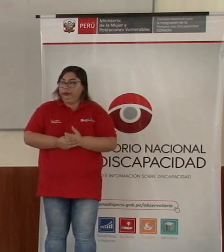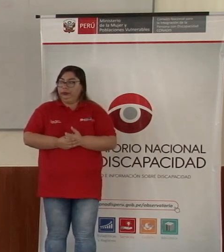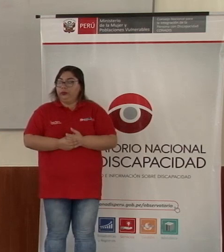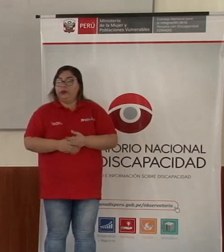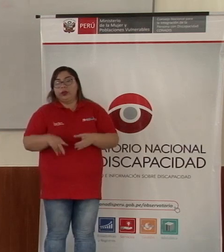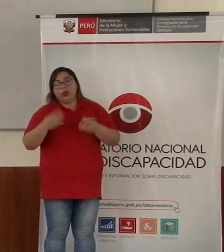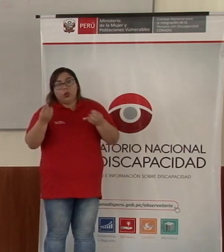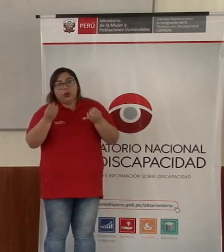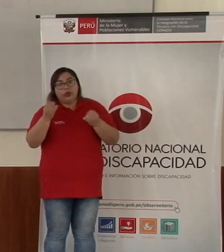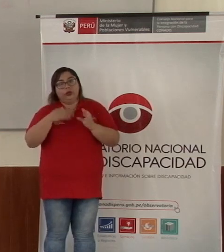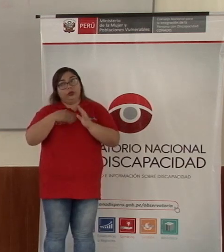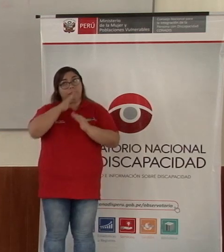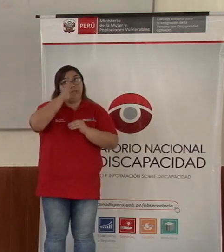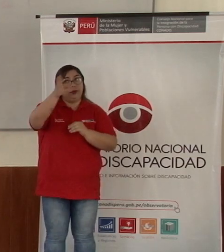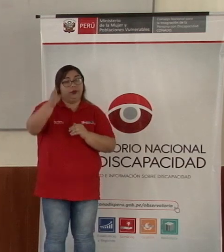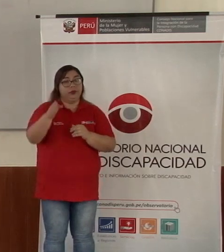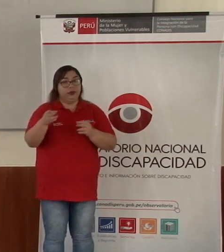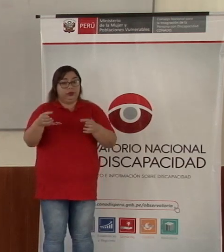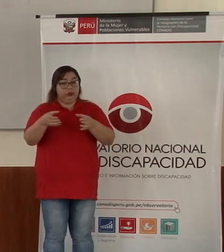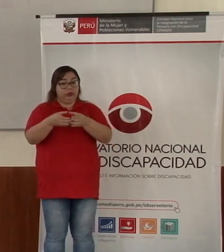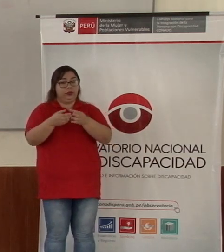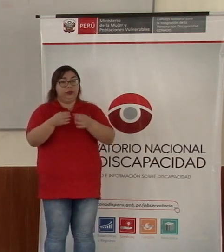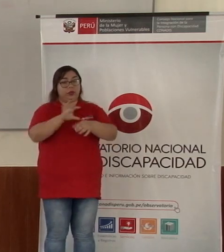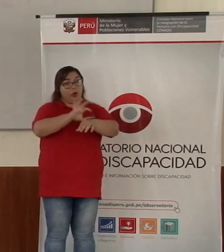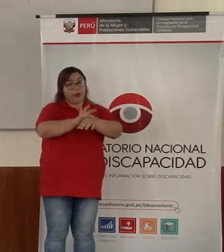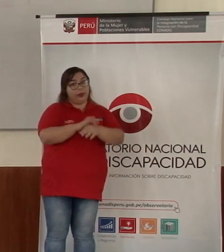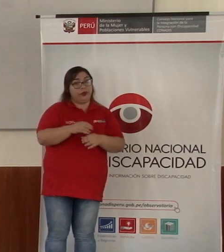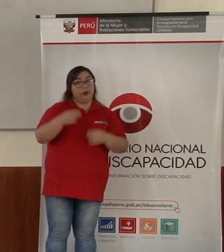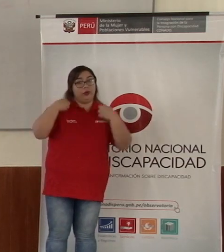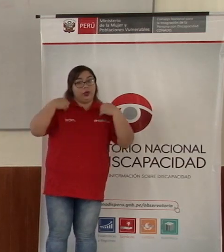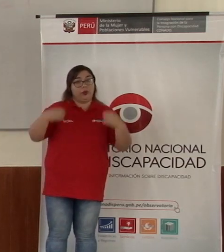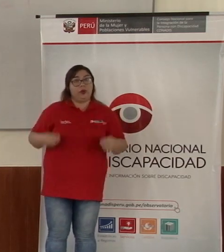cuando juntamos un médico y un abogado, realmente a veces tenemos muchos